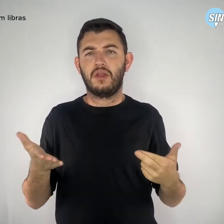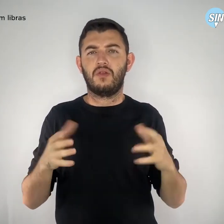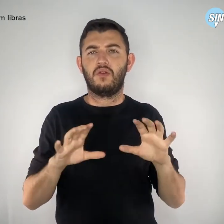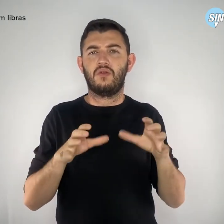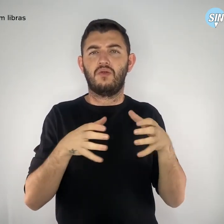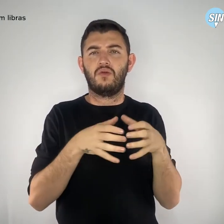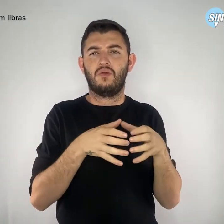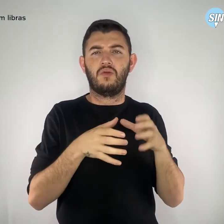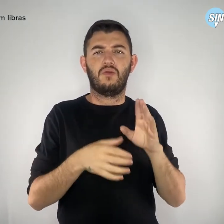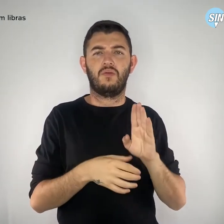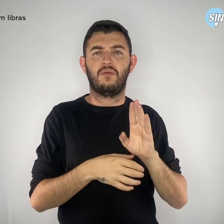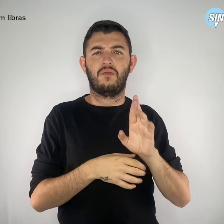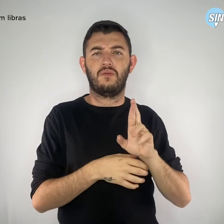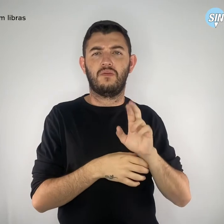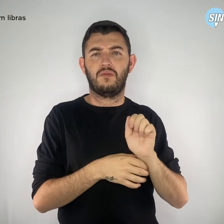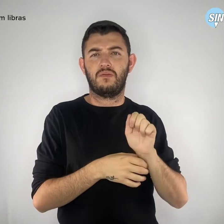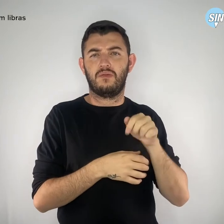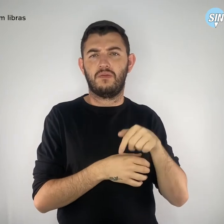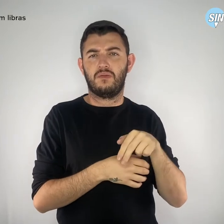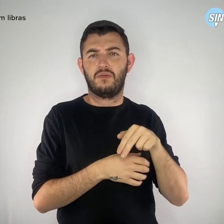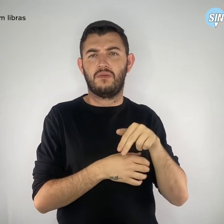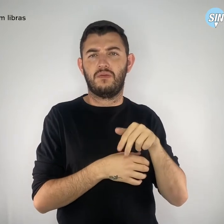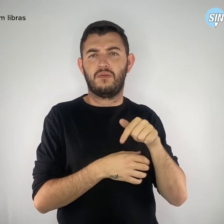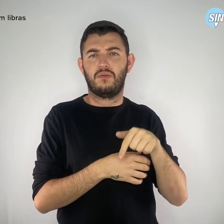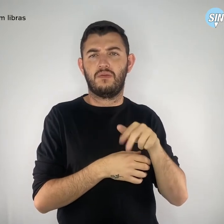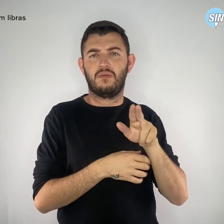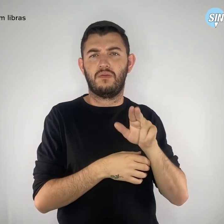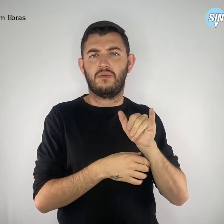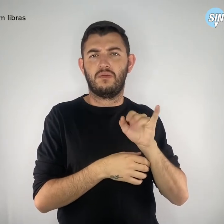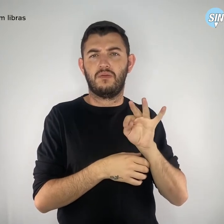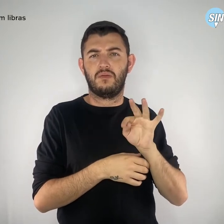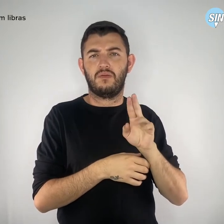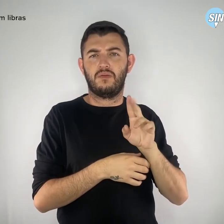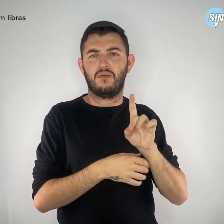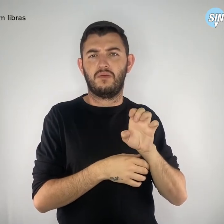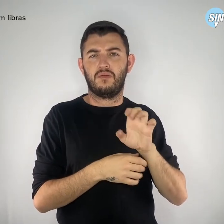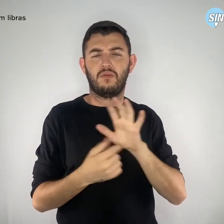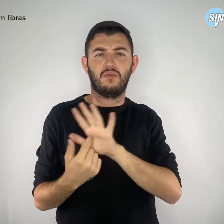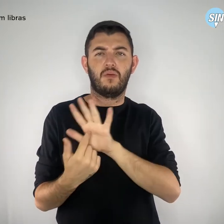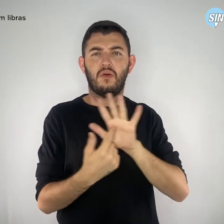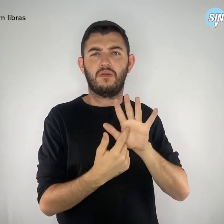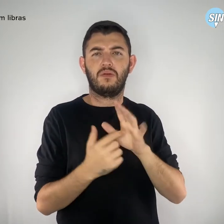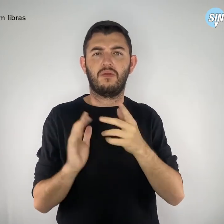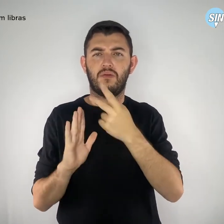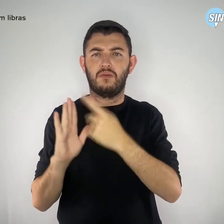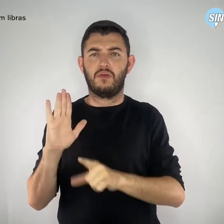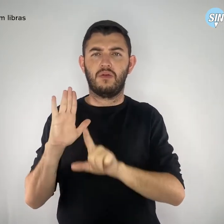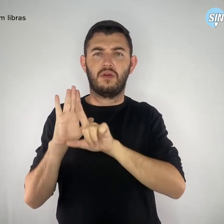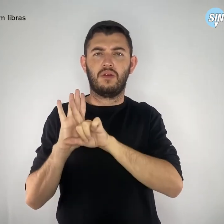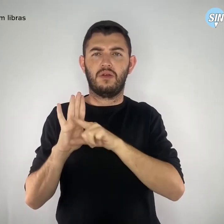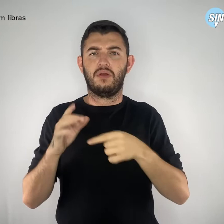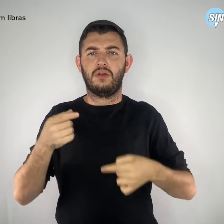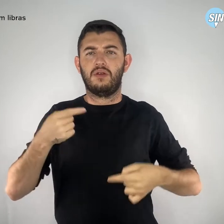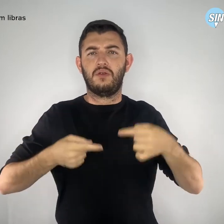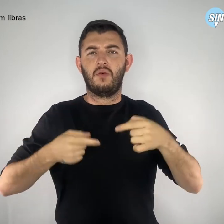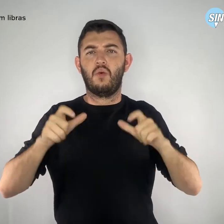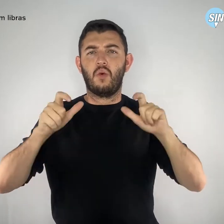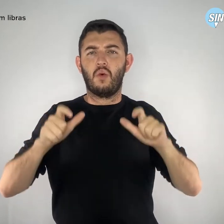quase metade de todos os projetos de lei que tramitam no Congresso querem enfraquecer a lei de